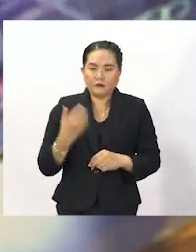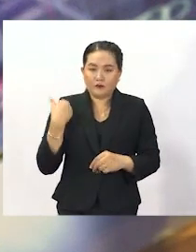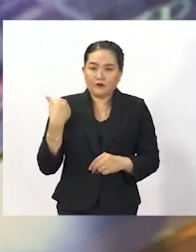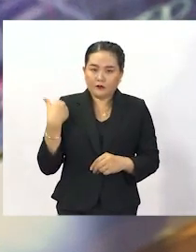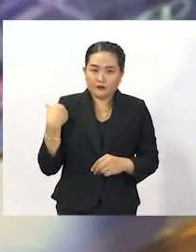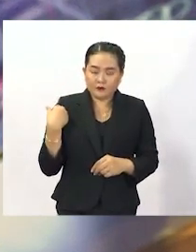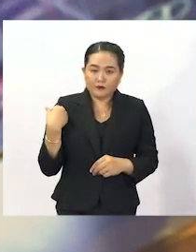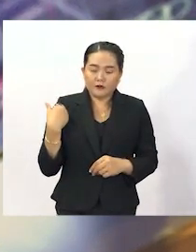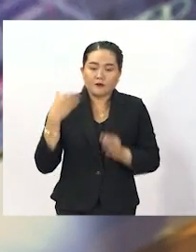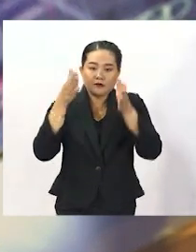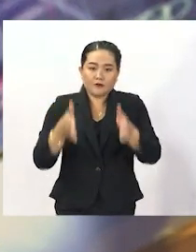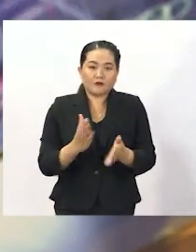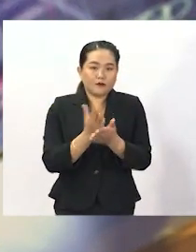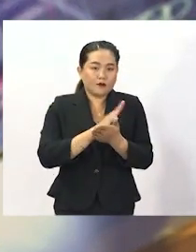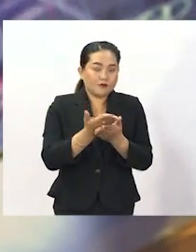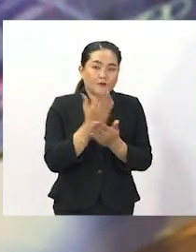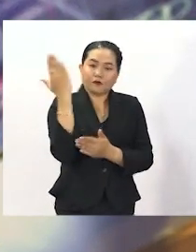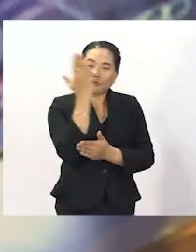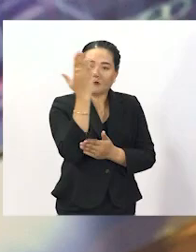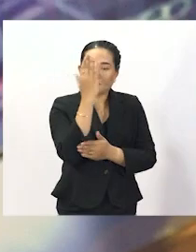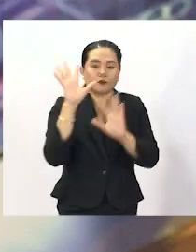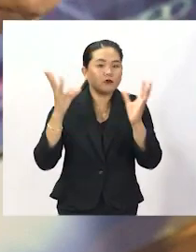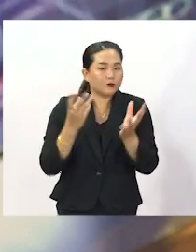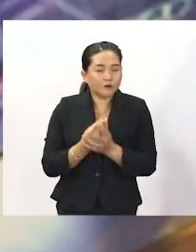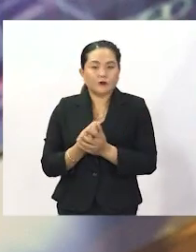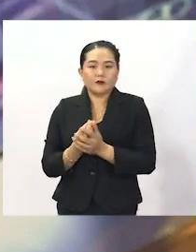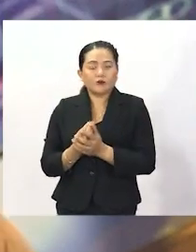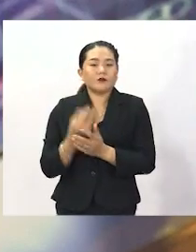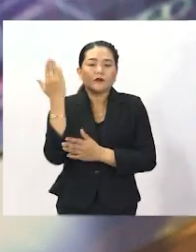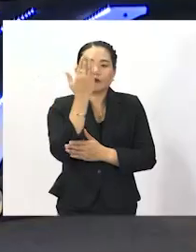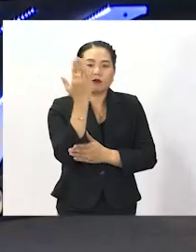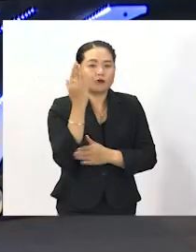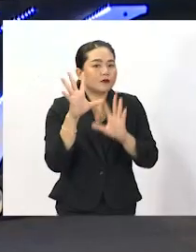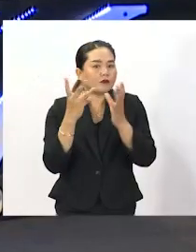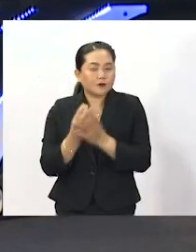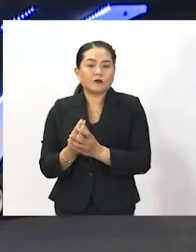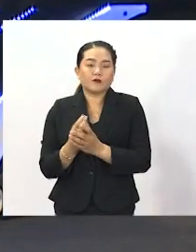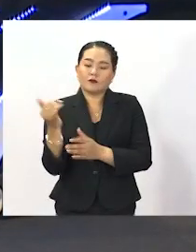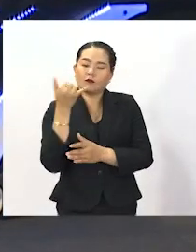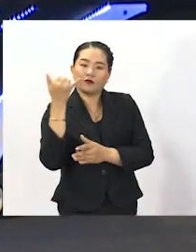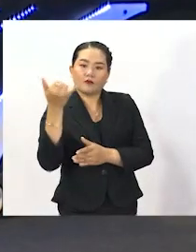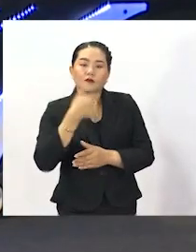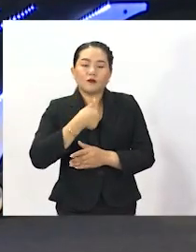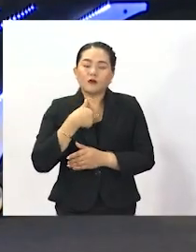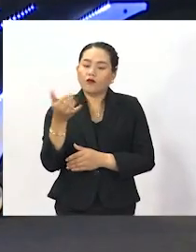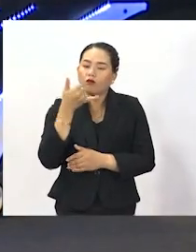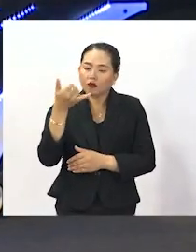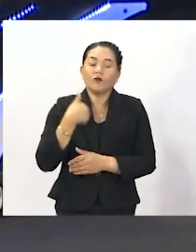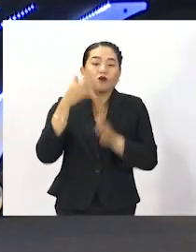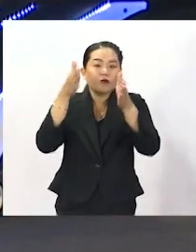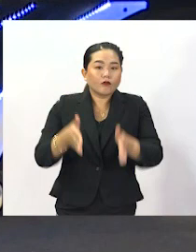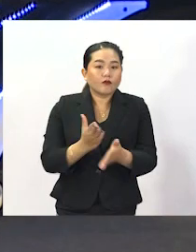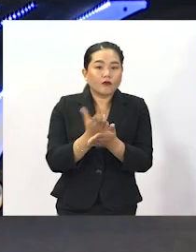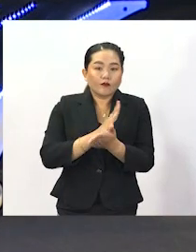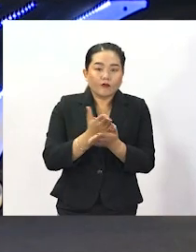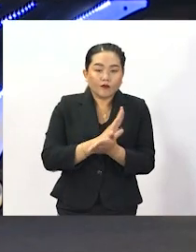ឲ្យមានអ្នកបកប្រែតាមបណ្ដាទូរទស្សន៍អញ្ចឹងហើយតាមបណ្ដាទូរទស្សន៍នានាគឺគាត់បានតាក់ទងមកចាតាក់ទងអ្នកបកប្រែអ